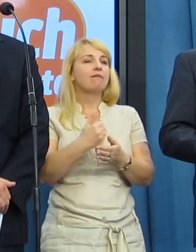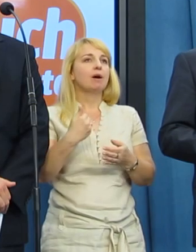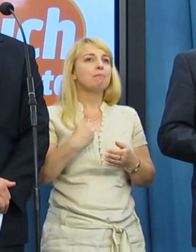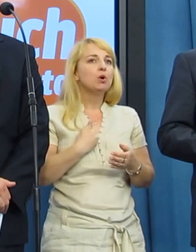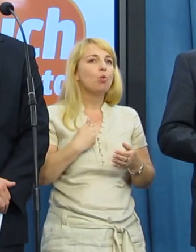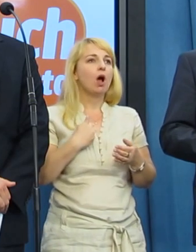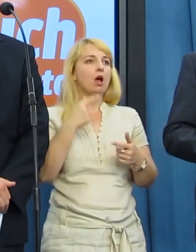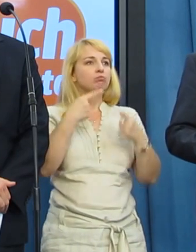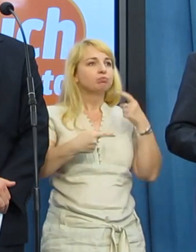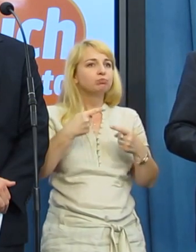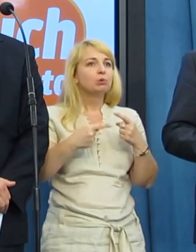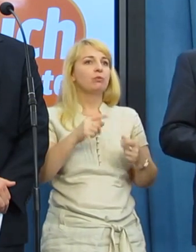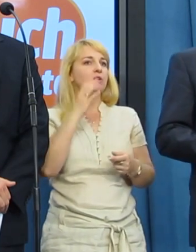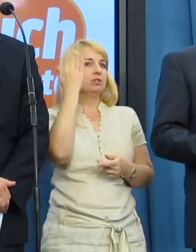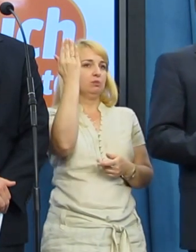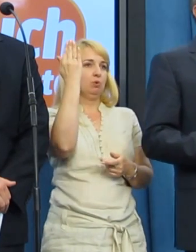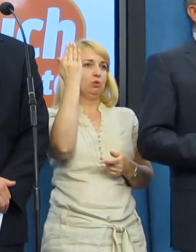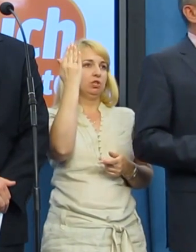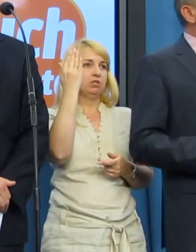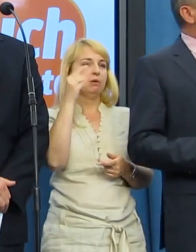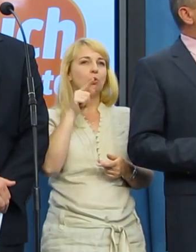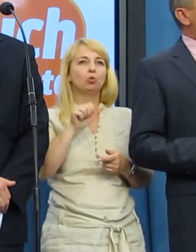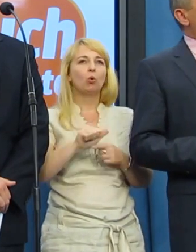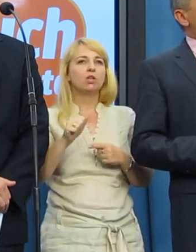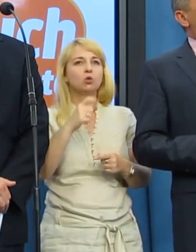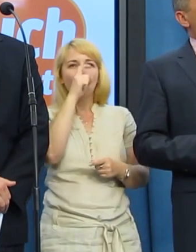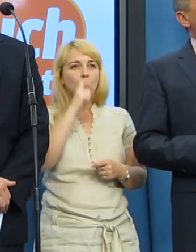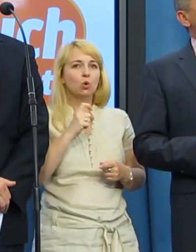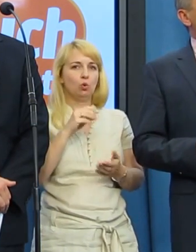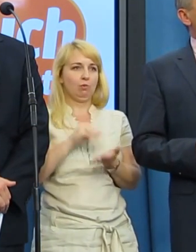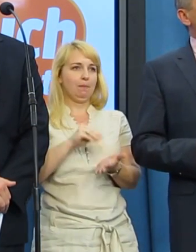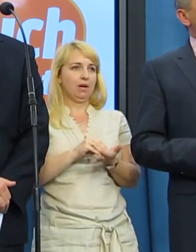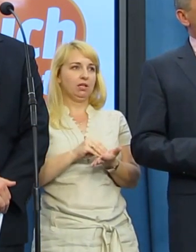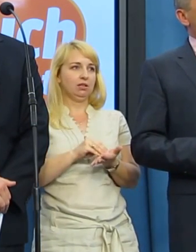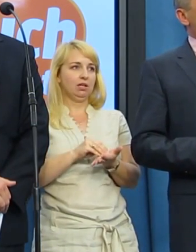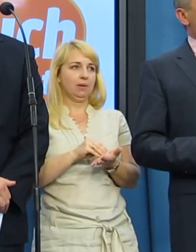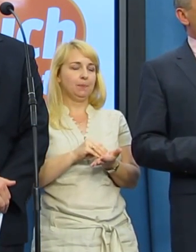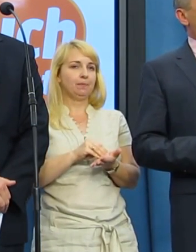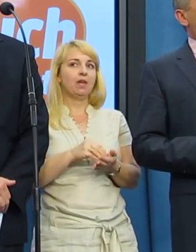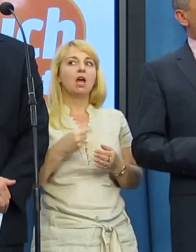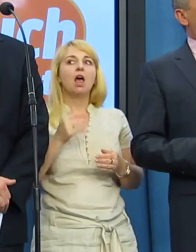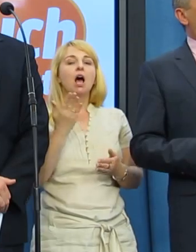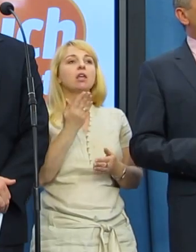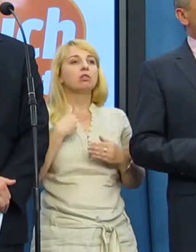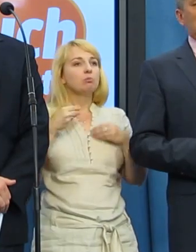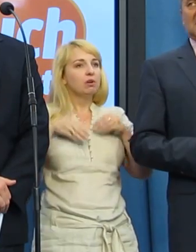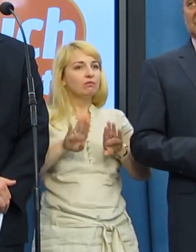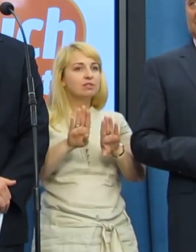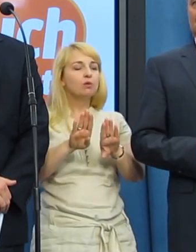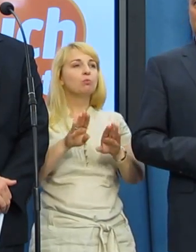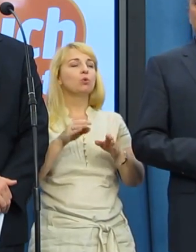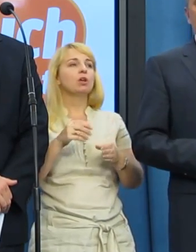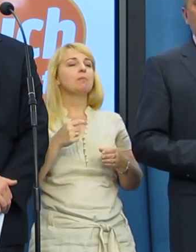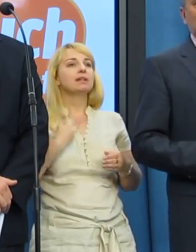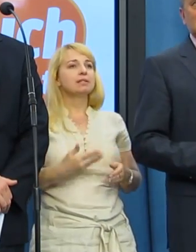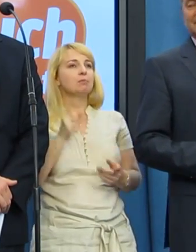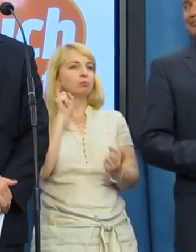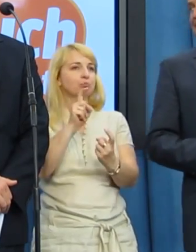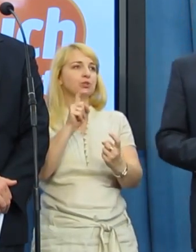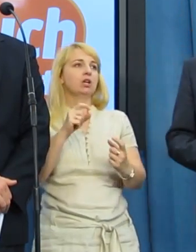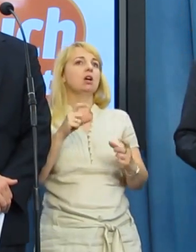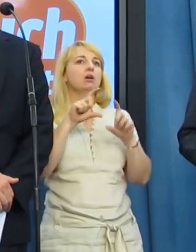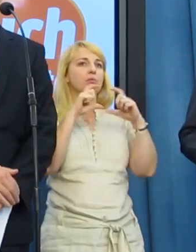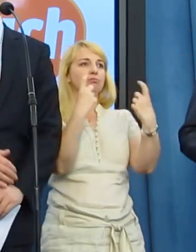wtedy niewiarygodnym, wręcz aroganckim. Ideą wysłuchania publicznego właśnie jest przeciwstawienie takim aroganckim praktykom rządu. Dziękuję